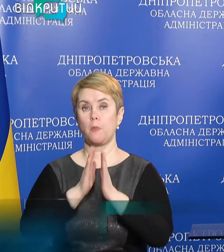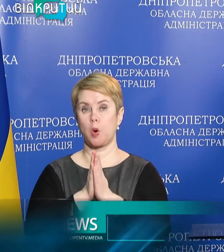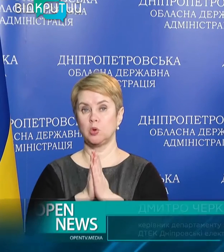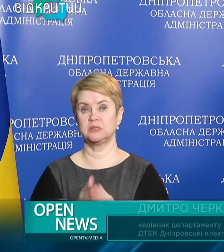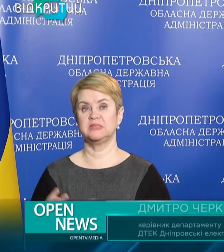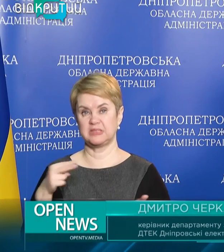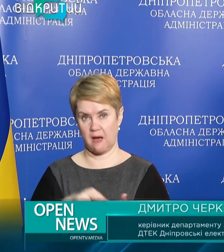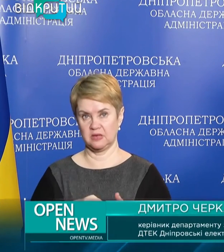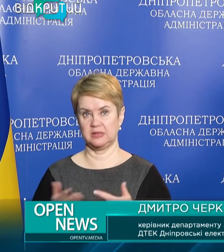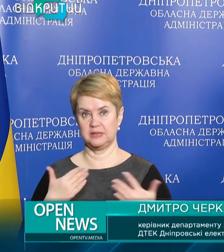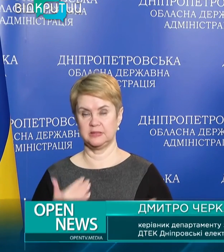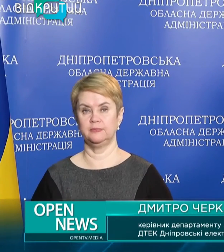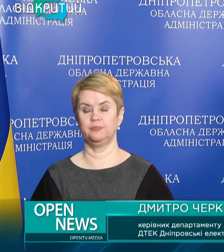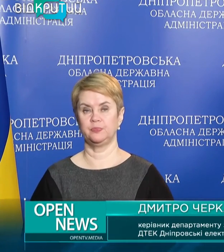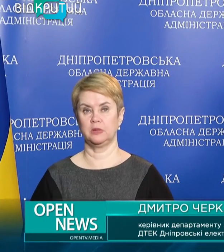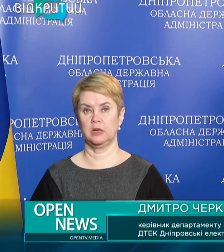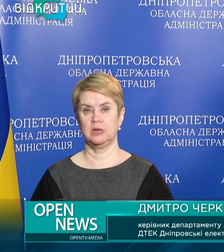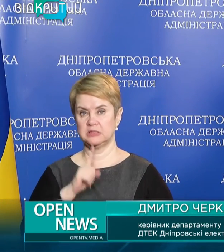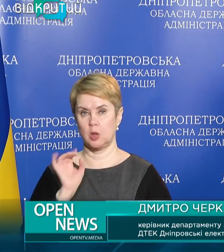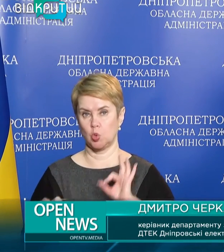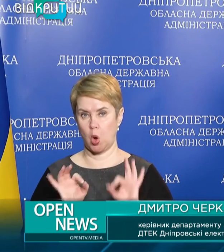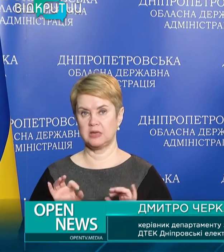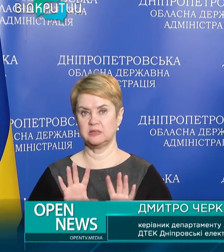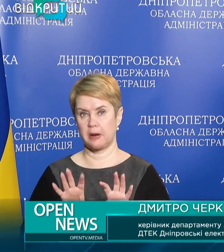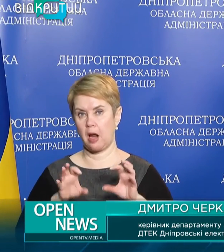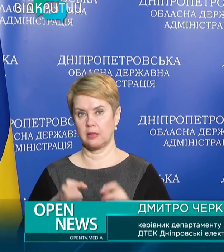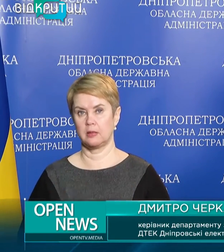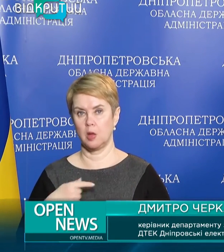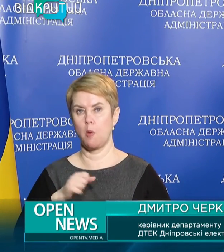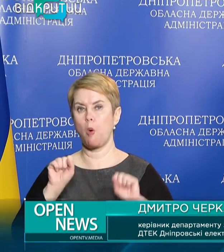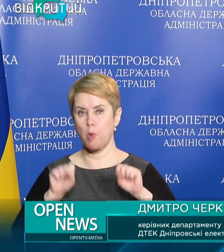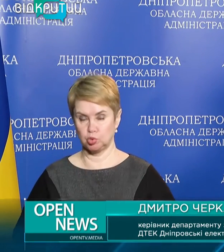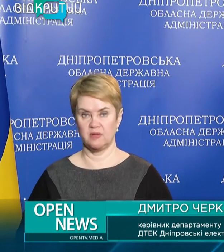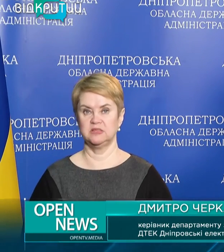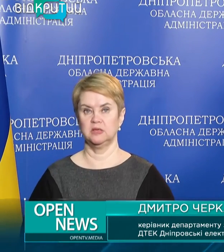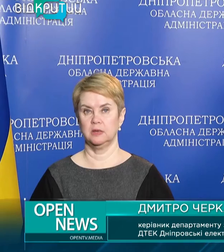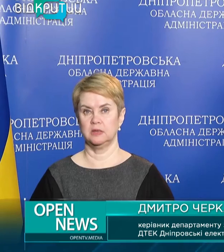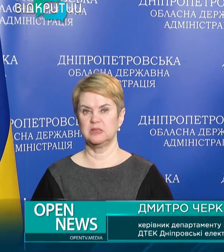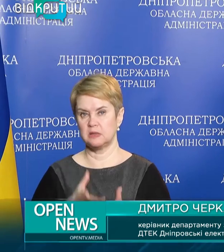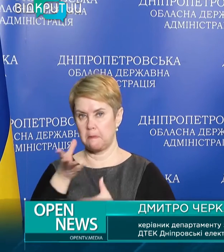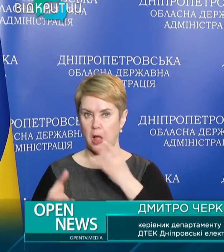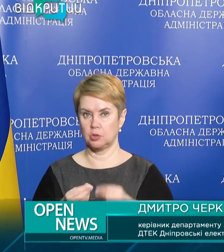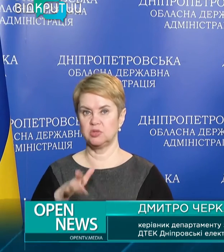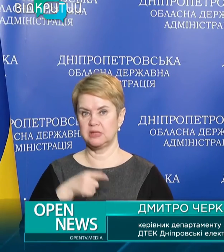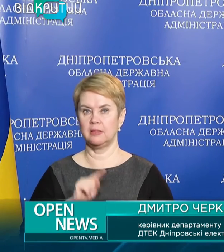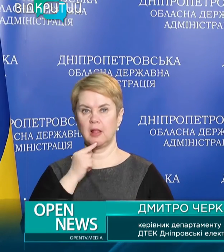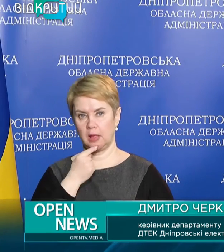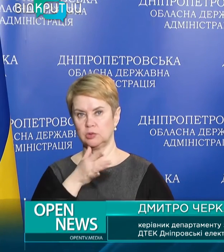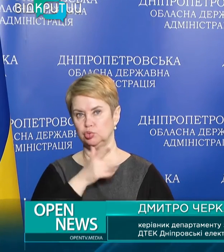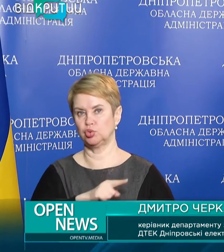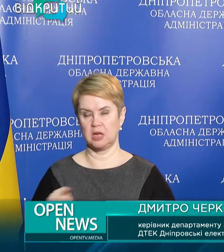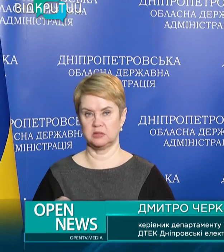просимо ставитись з нормальним сприйняттям і по можливості сплачувати в цей нелегкий